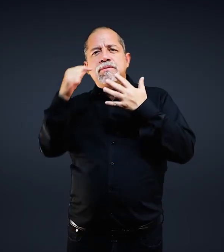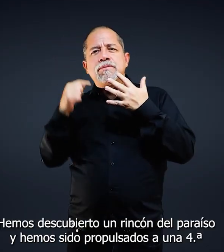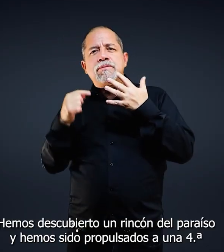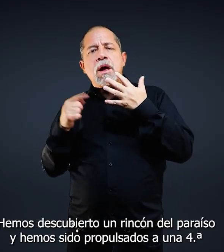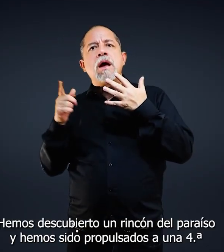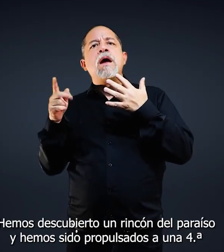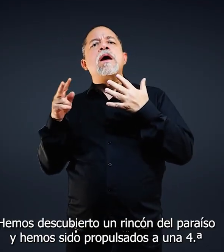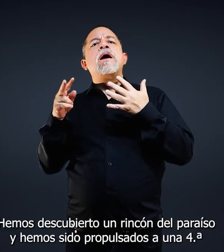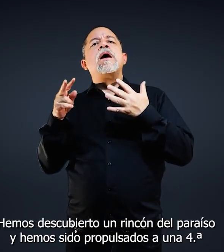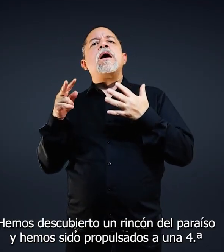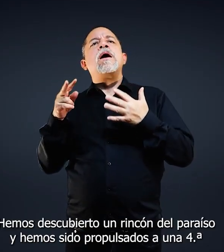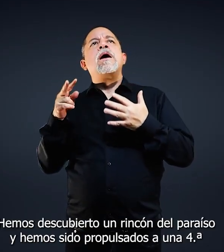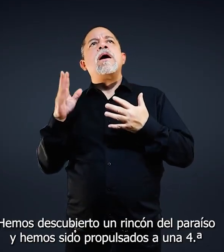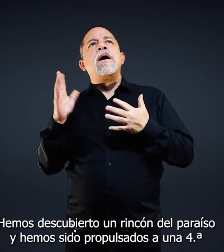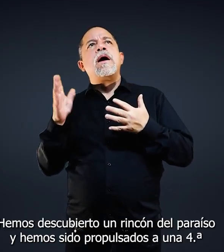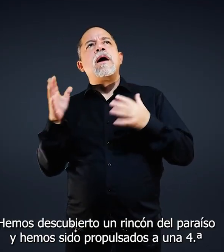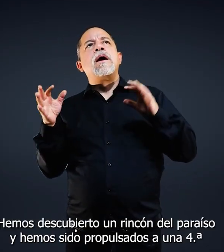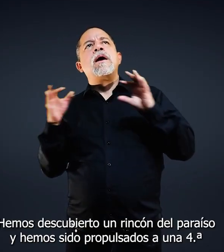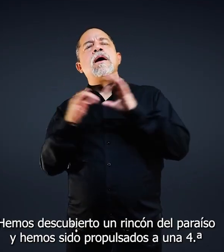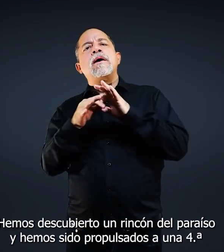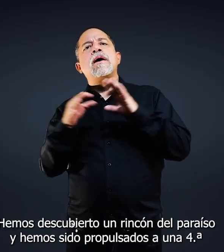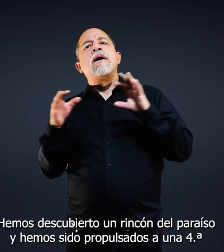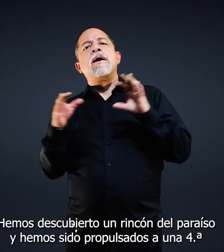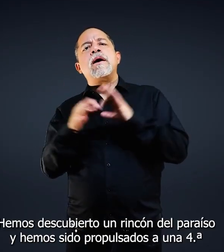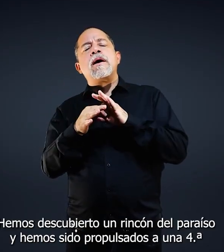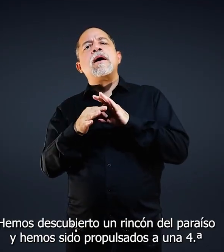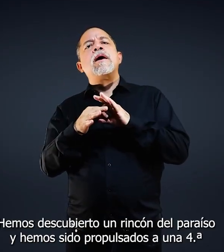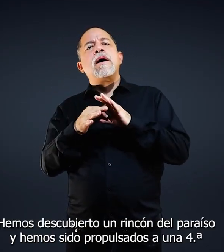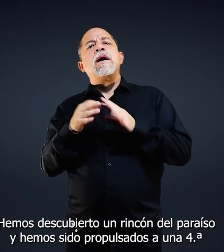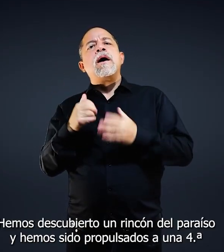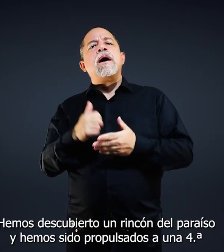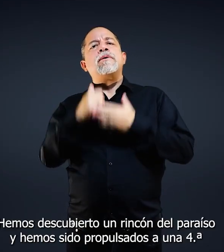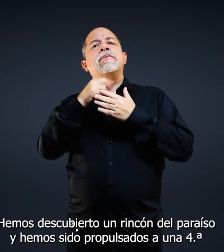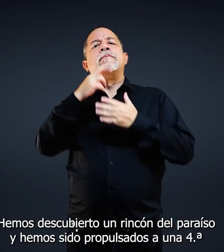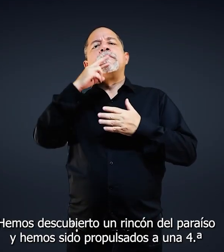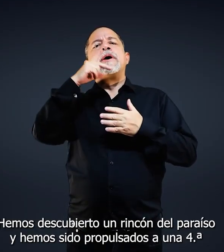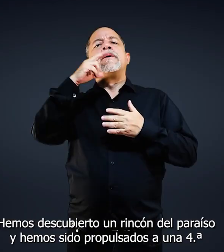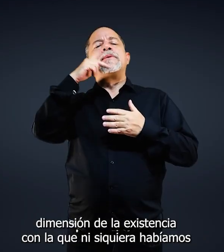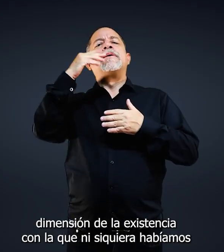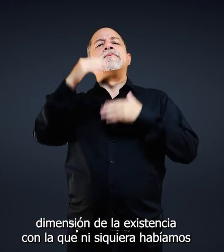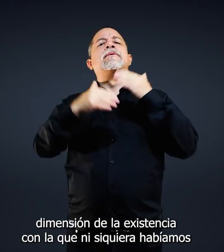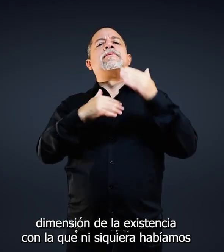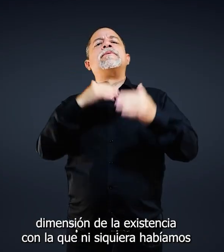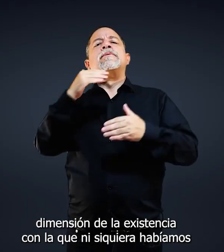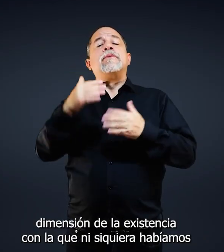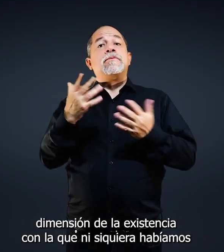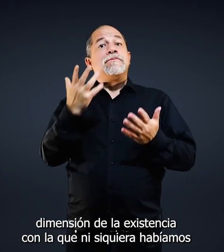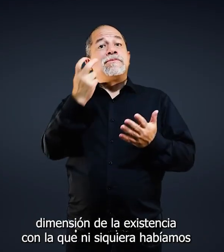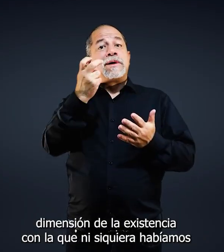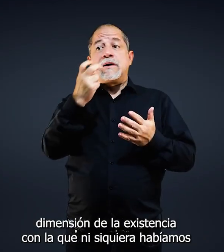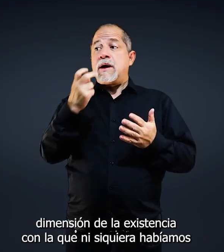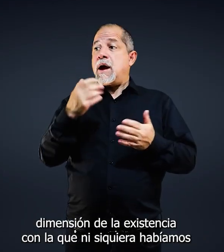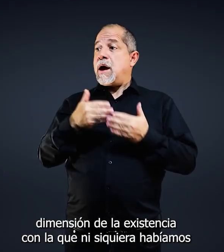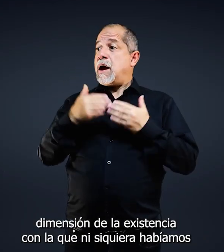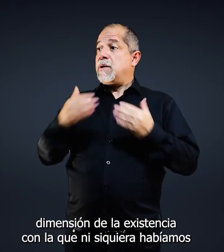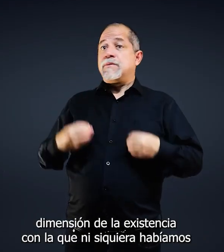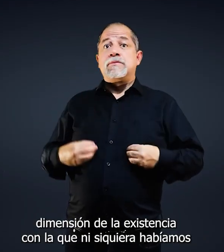Hemos descubierto un rincón del paraíso y hemos sido propulsados a una cuarta dimensión de la existencia, con la que ni